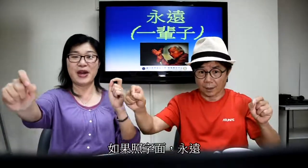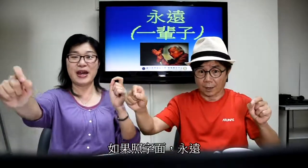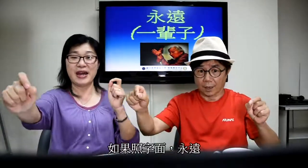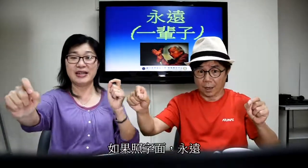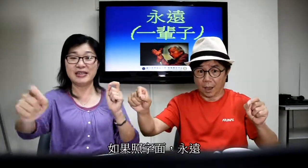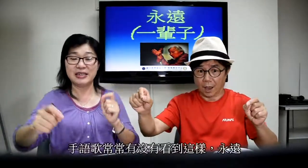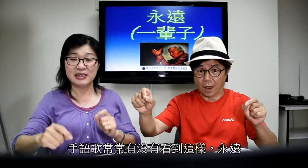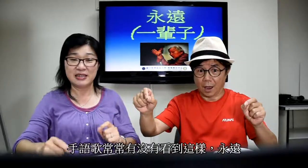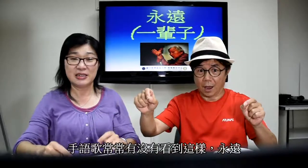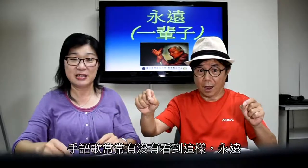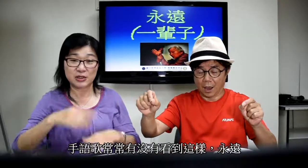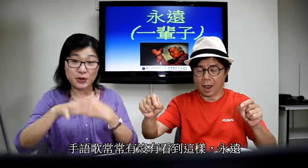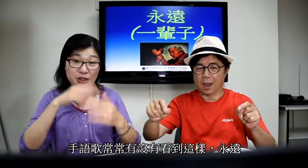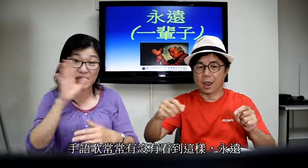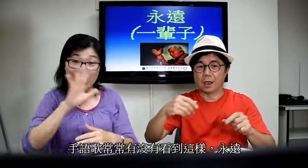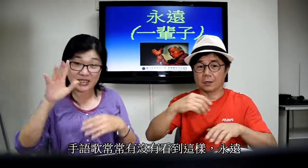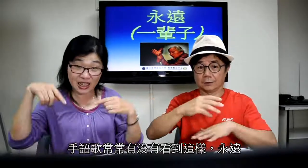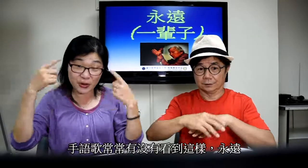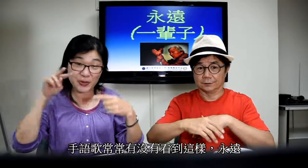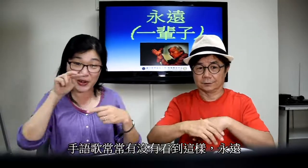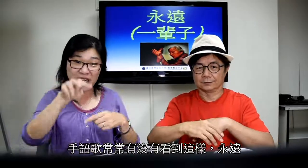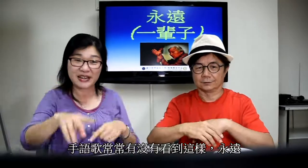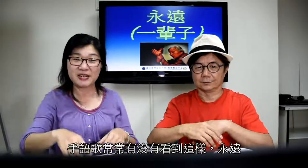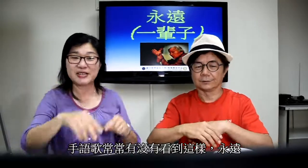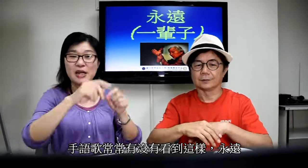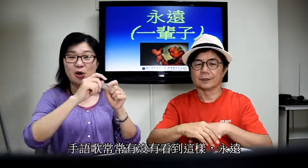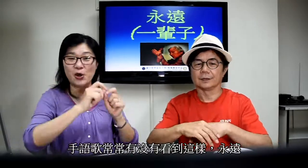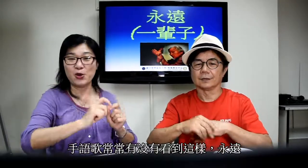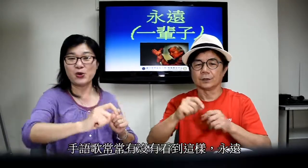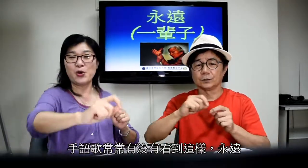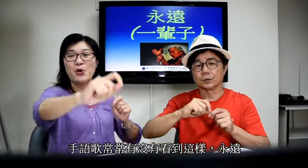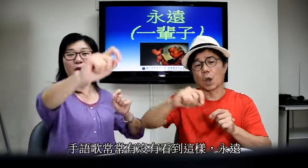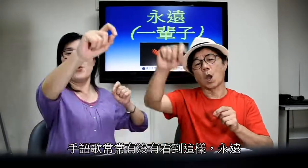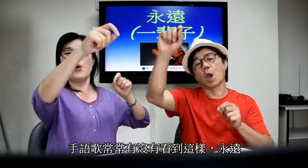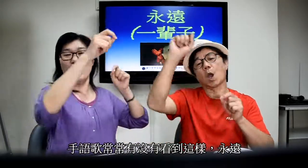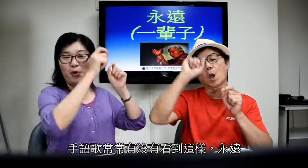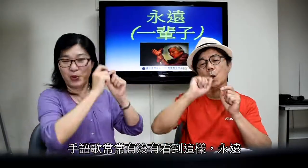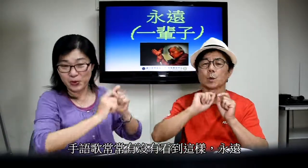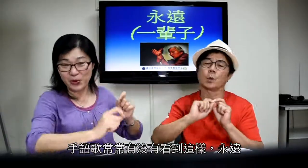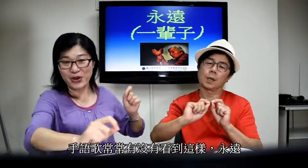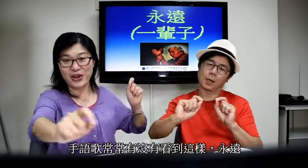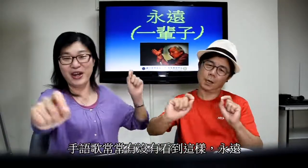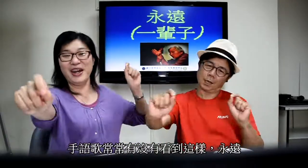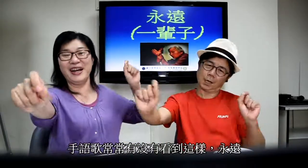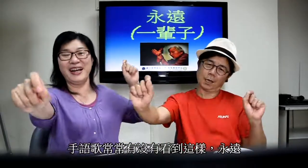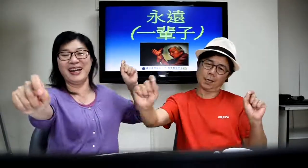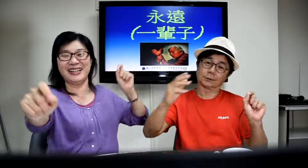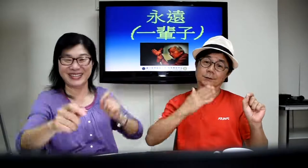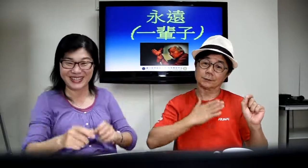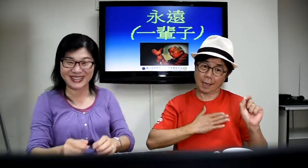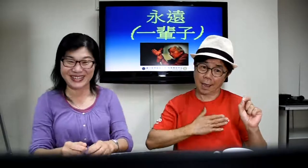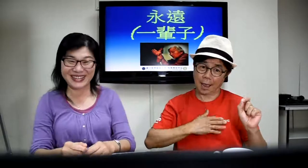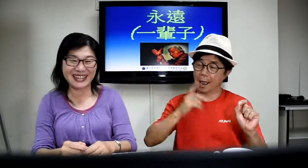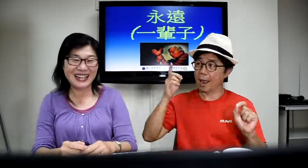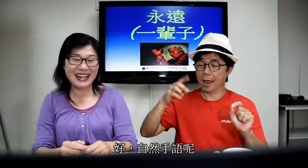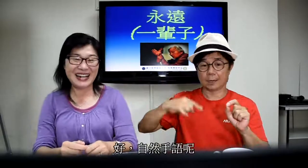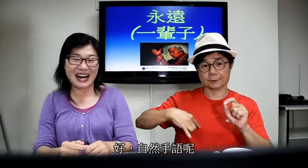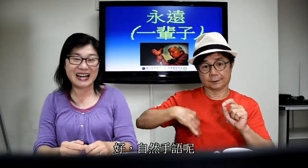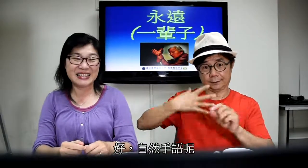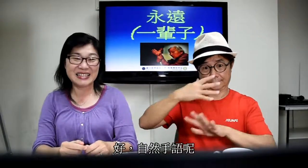远，手语歌常常有没有看到这样，永远。好，自然